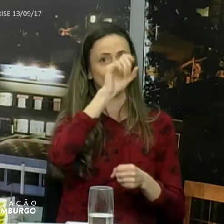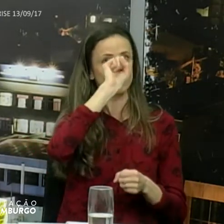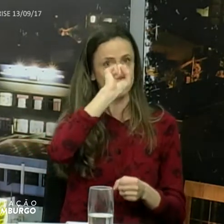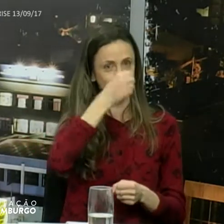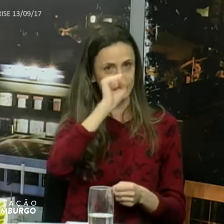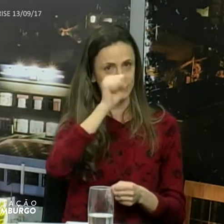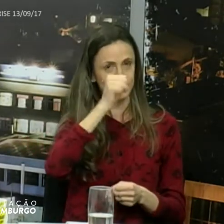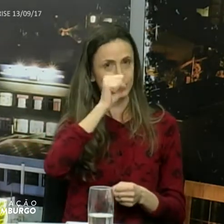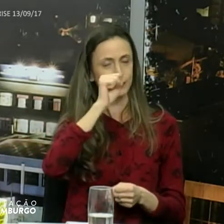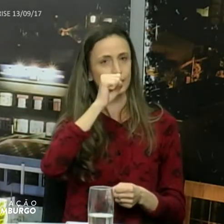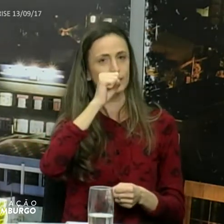O ano de